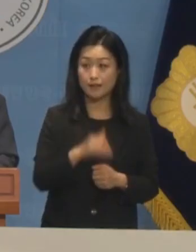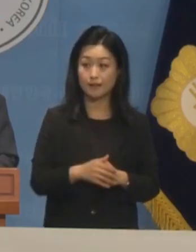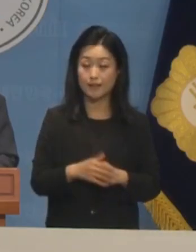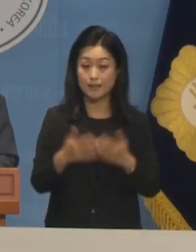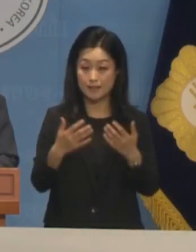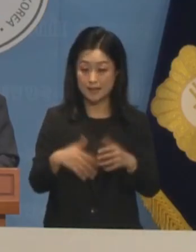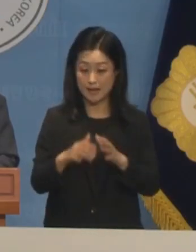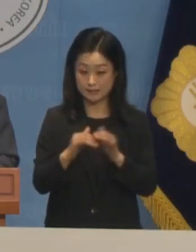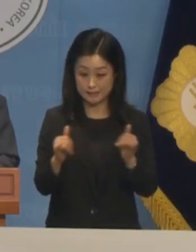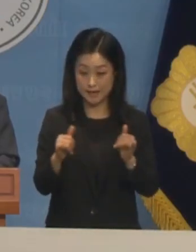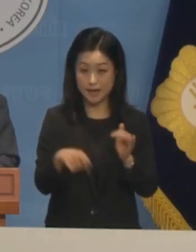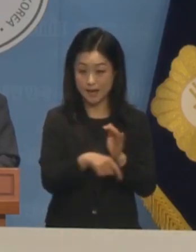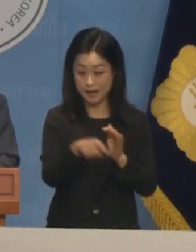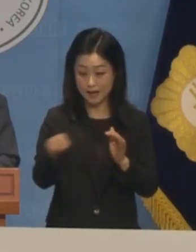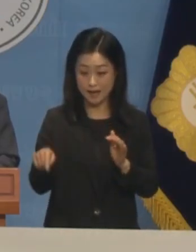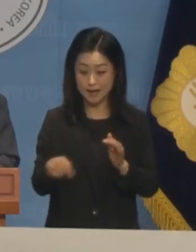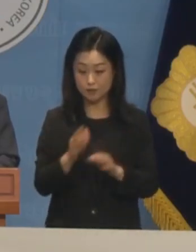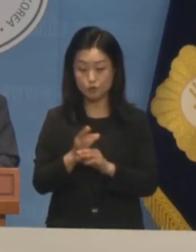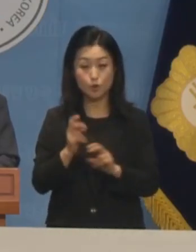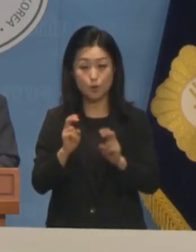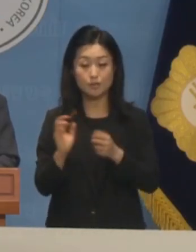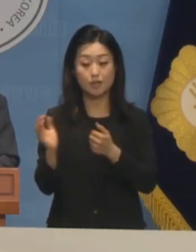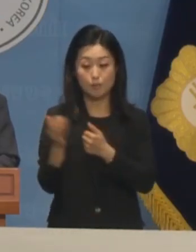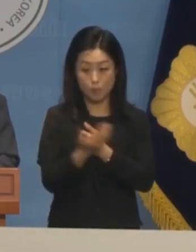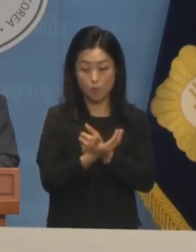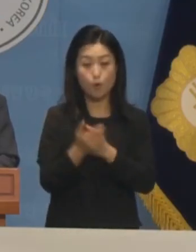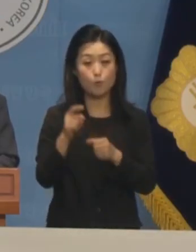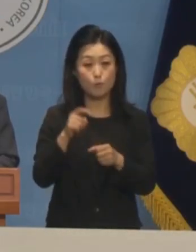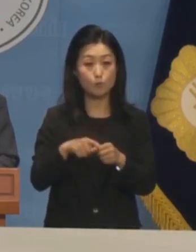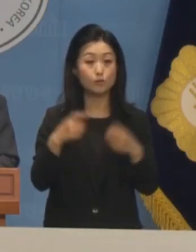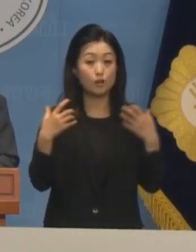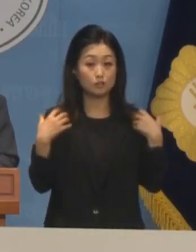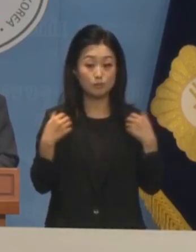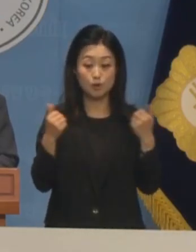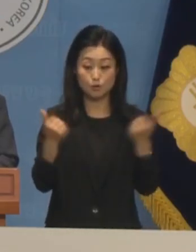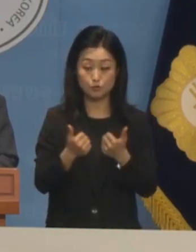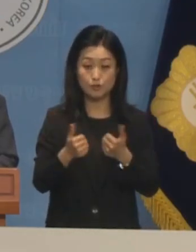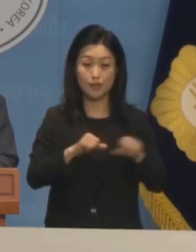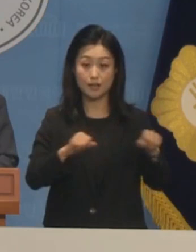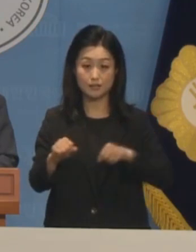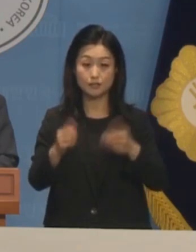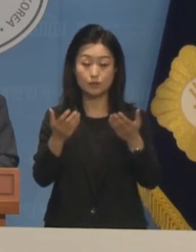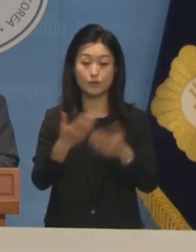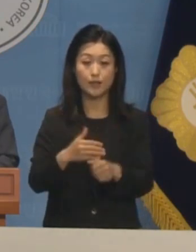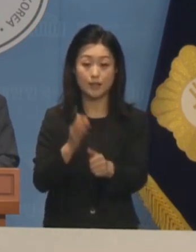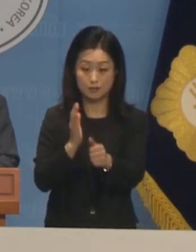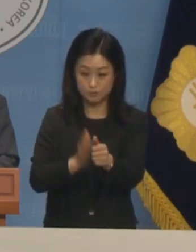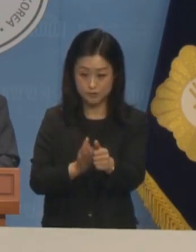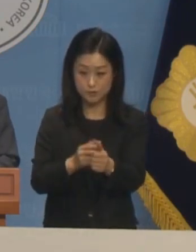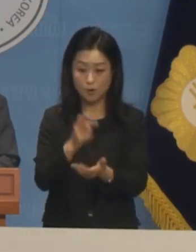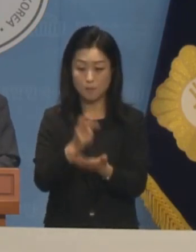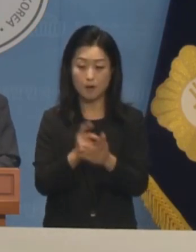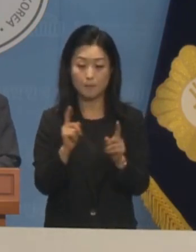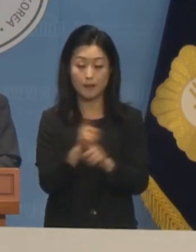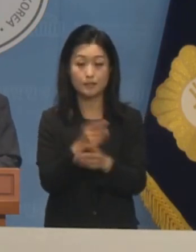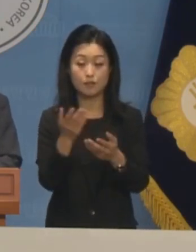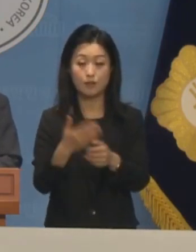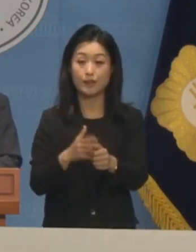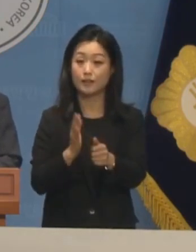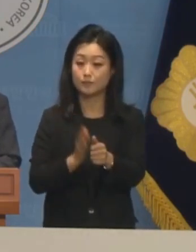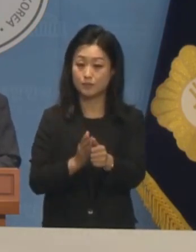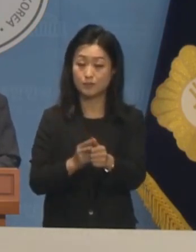약자의 주위에 있는 중소기업들이 제대로 보호될 수 있도록 정부와 국회가 적극적으로 제도 개선에 나설 것을